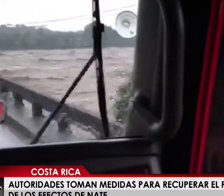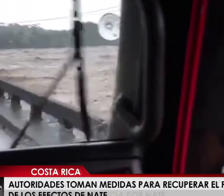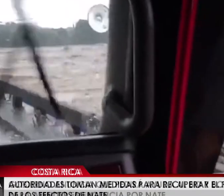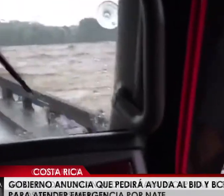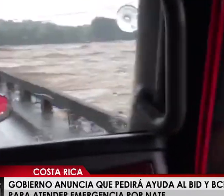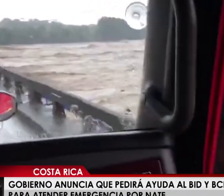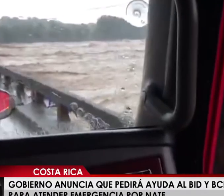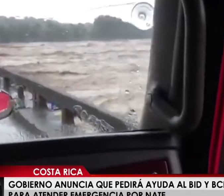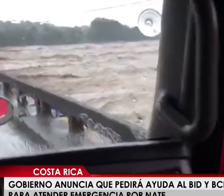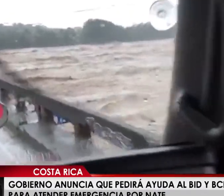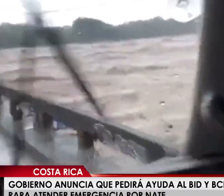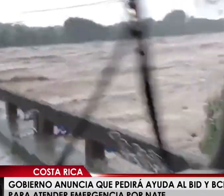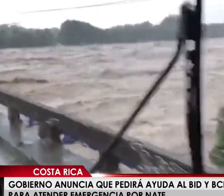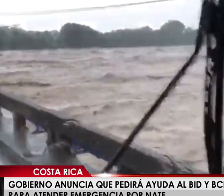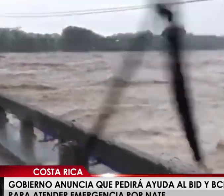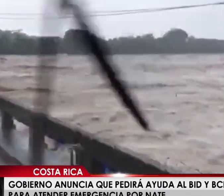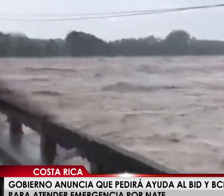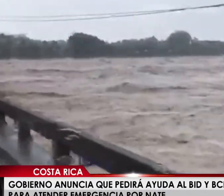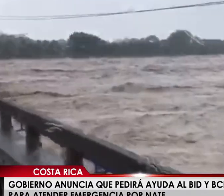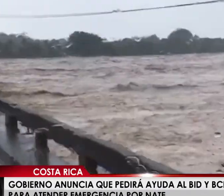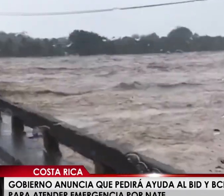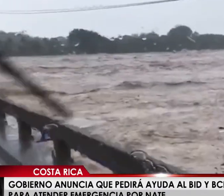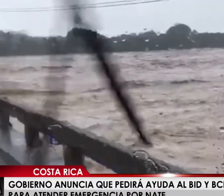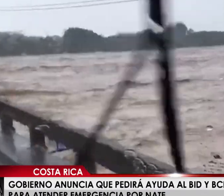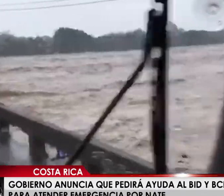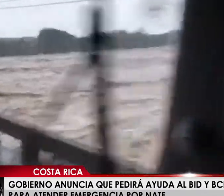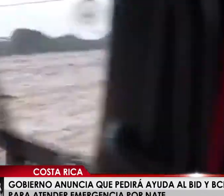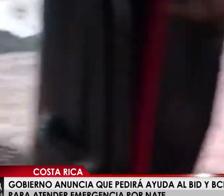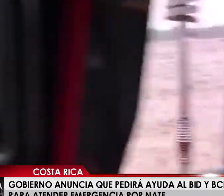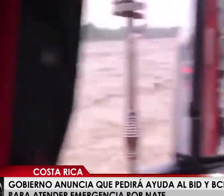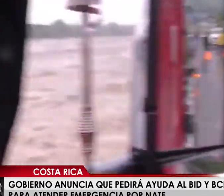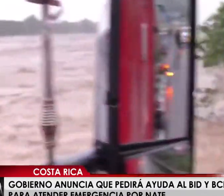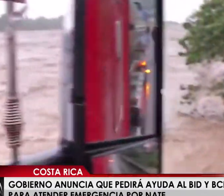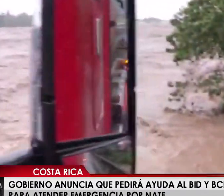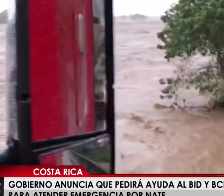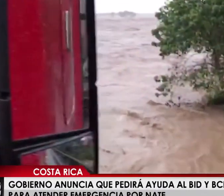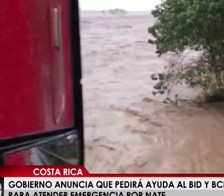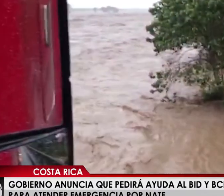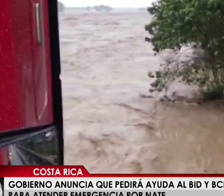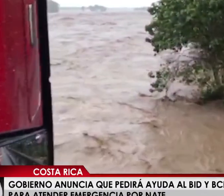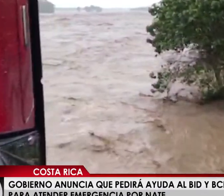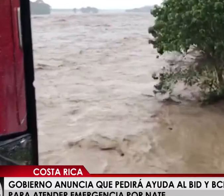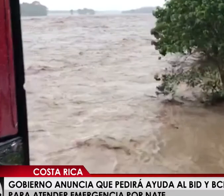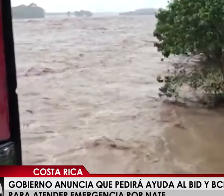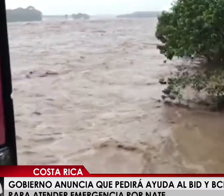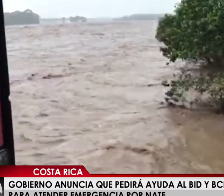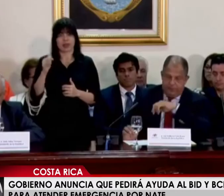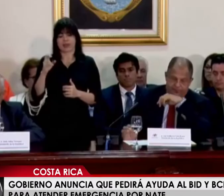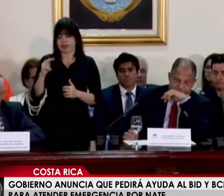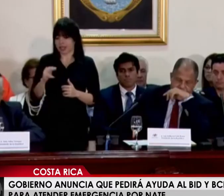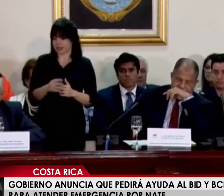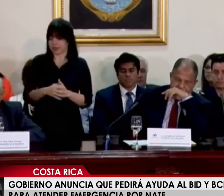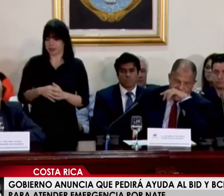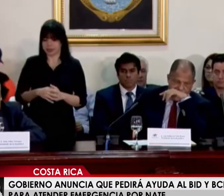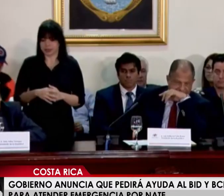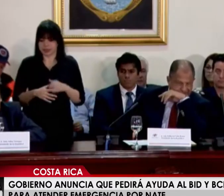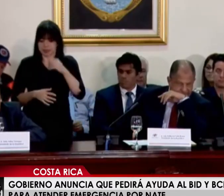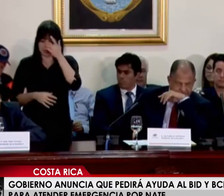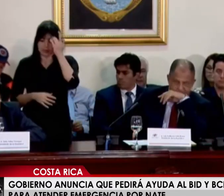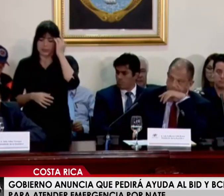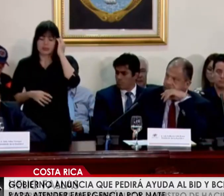y préstamos que suman los $480,000 con entes financieros internacionales.